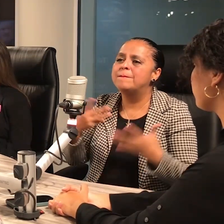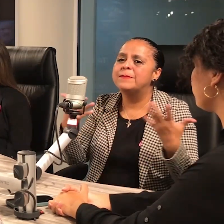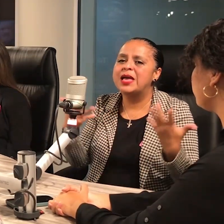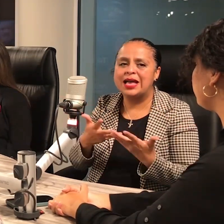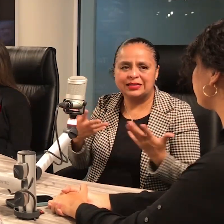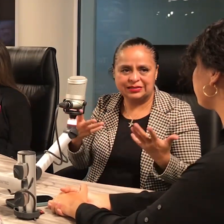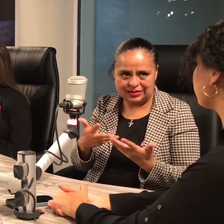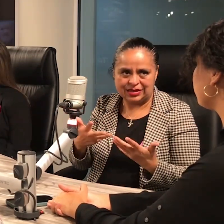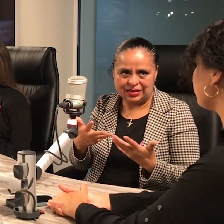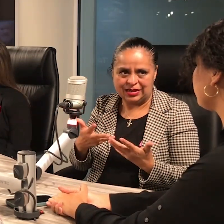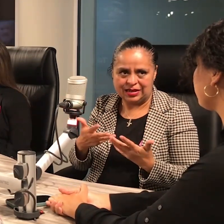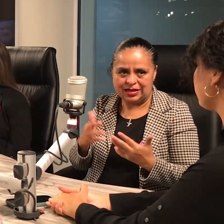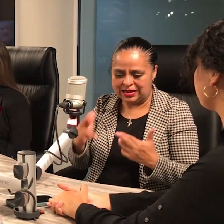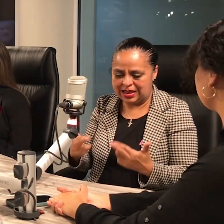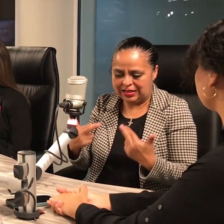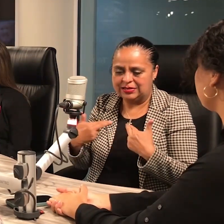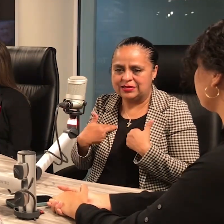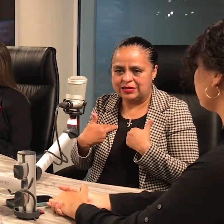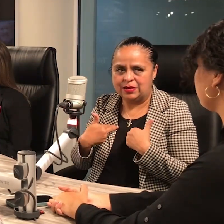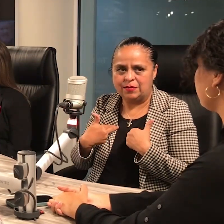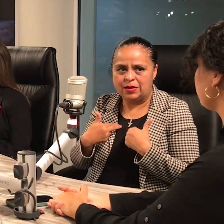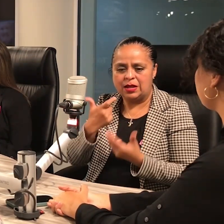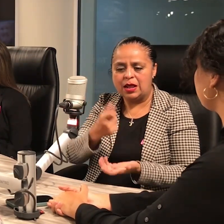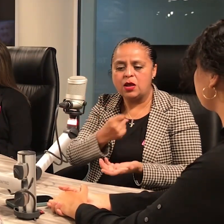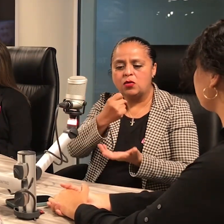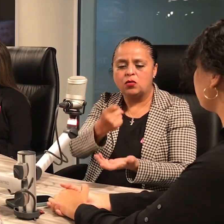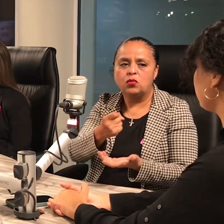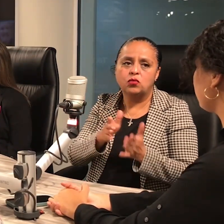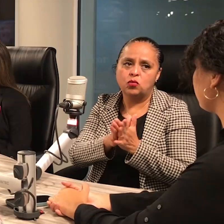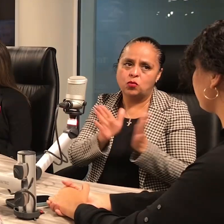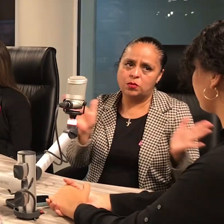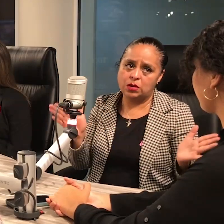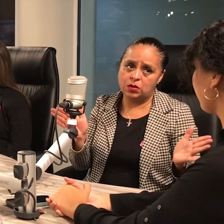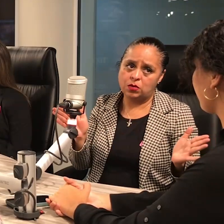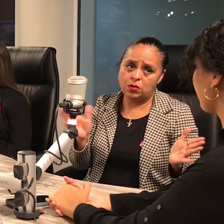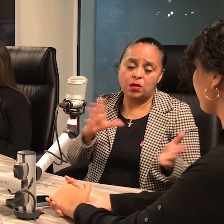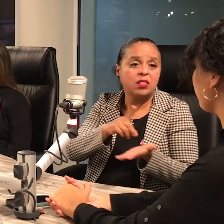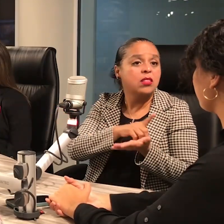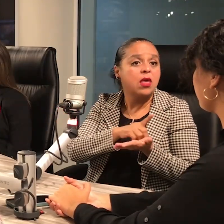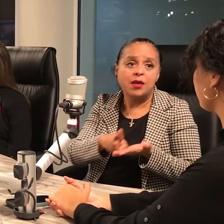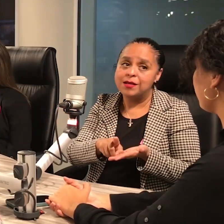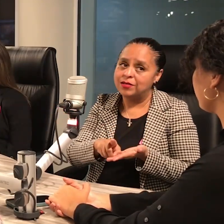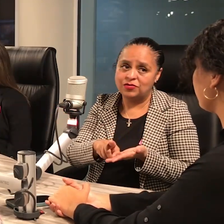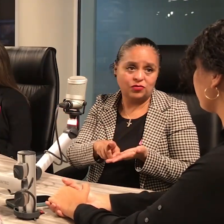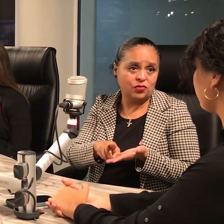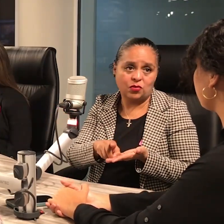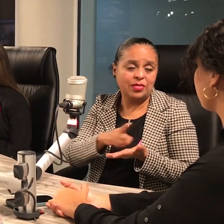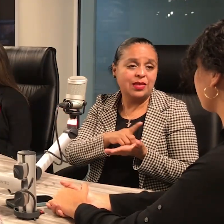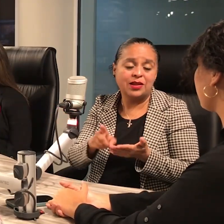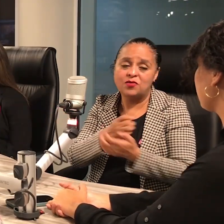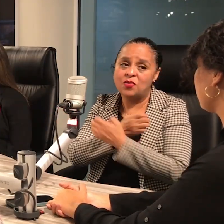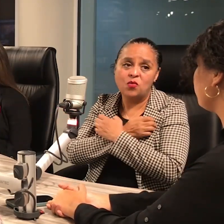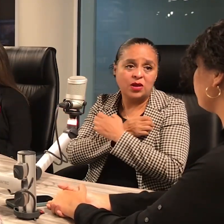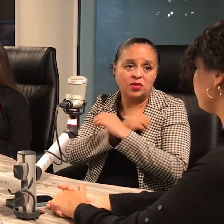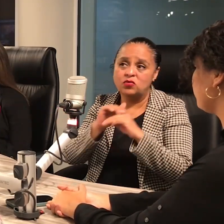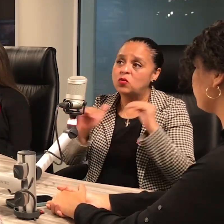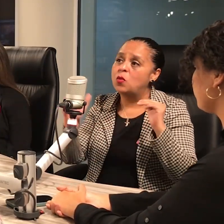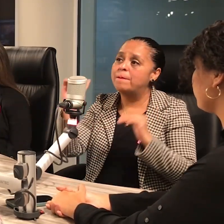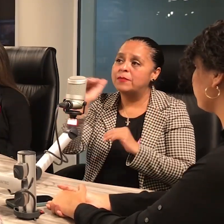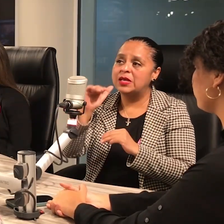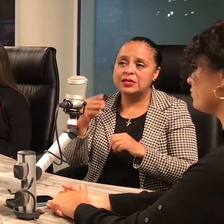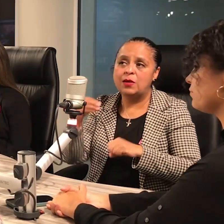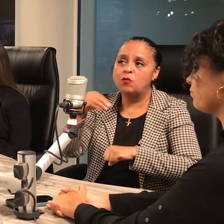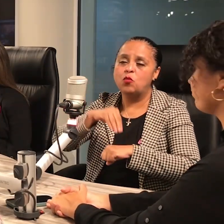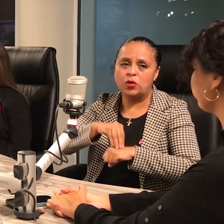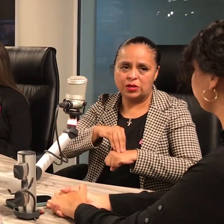para universidades que reciben recursos públicos. A final de cuentas es un derecho, el derecho a la educación superior está plasmado